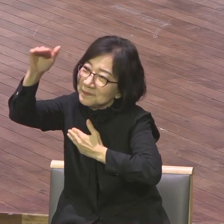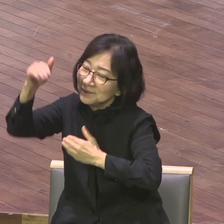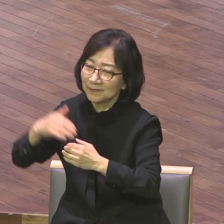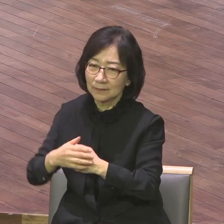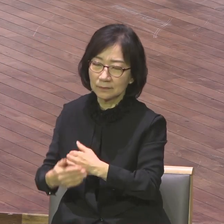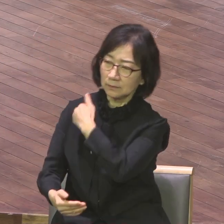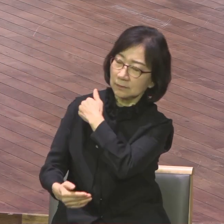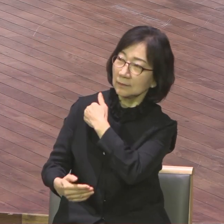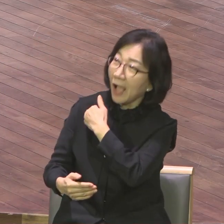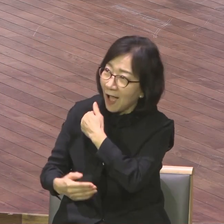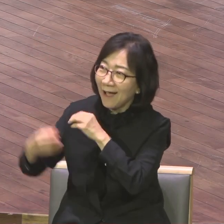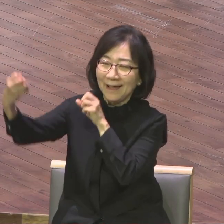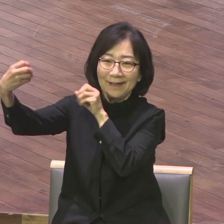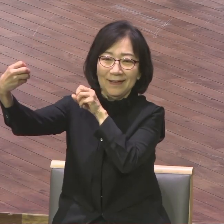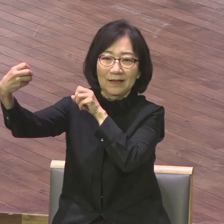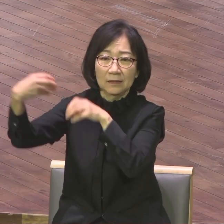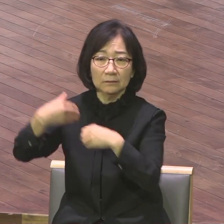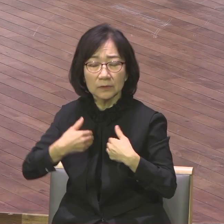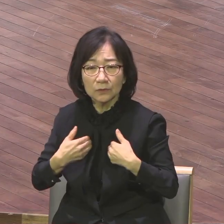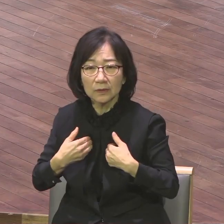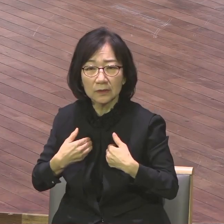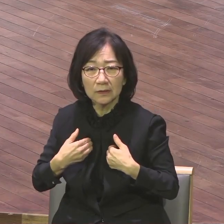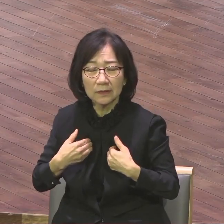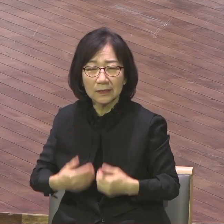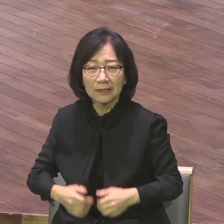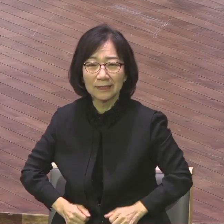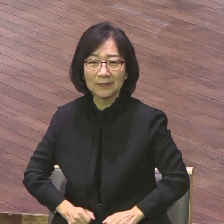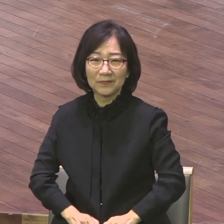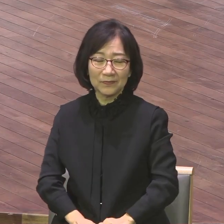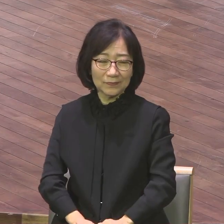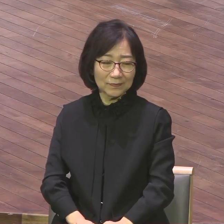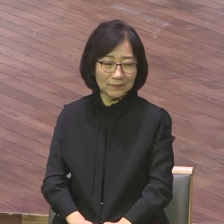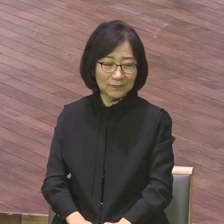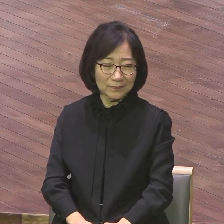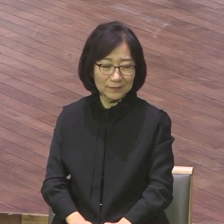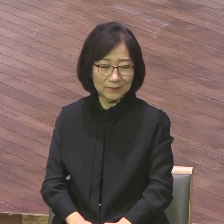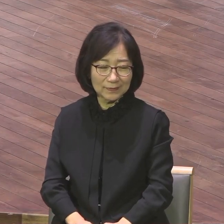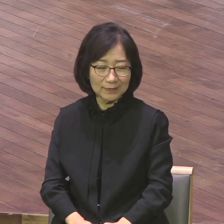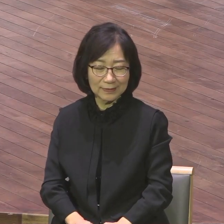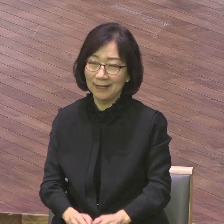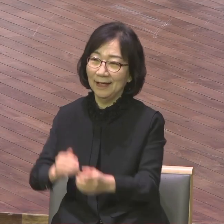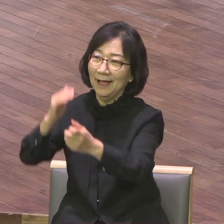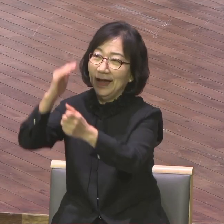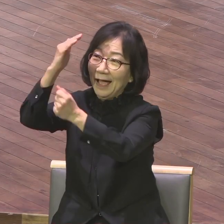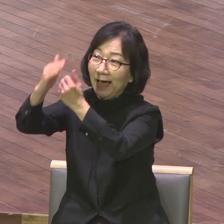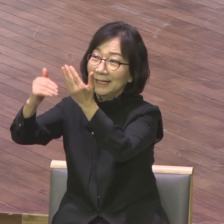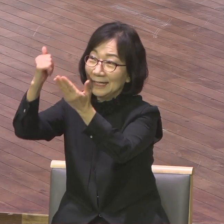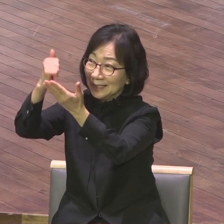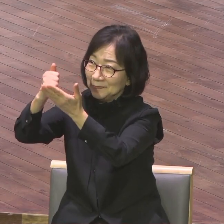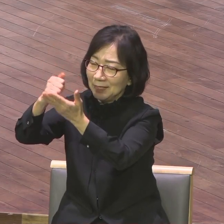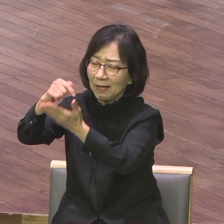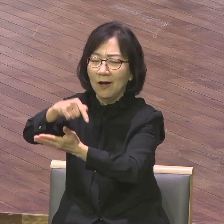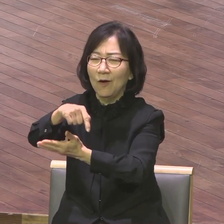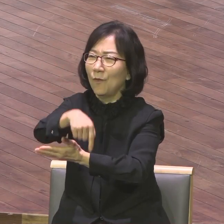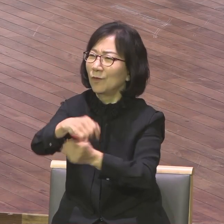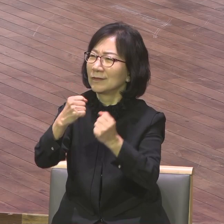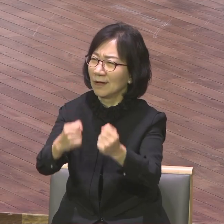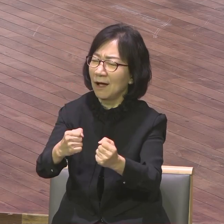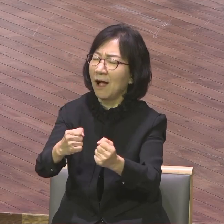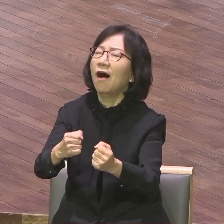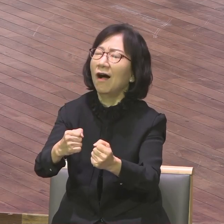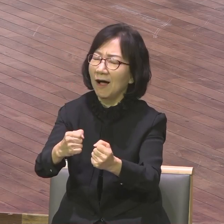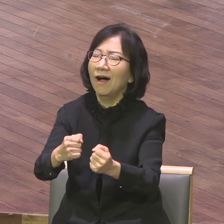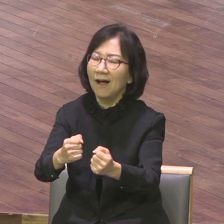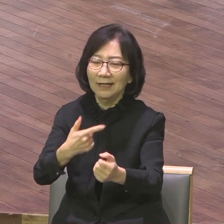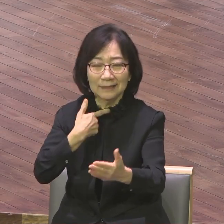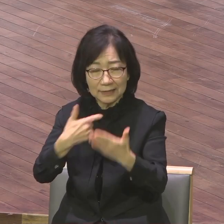거죠. 하나님과 영적 소통. 자, 그분의 임재를 체험하는 것이, 하나님의 영이